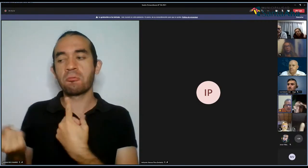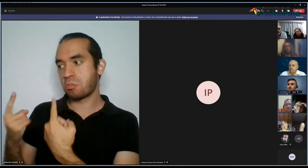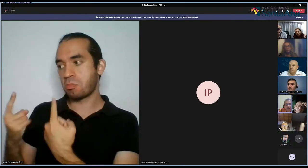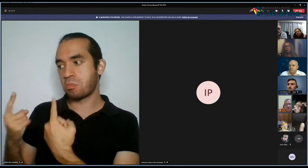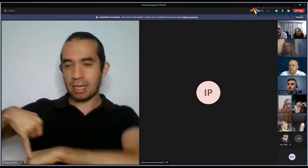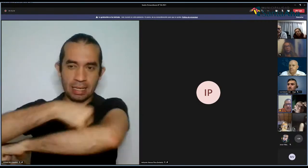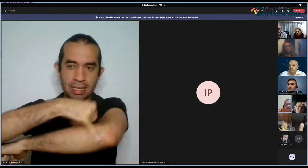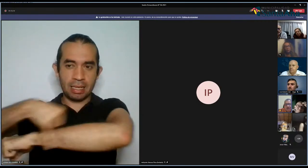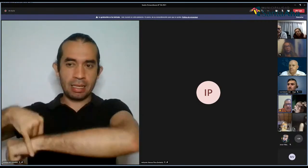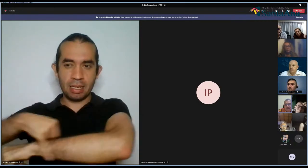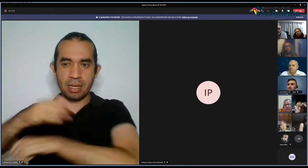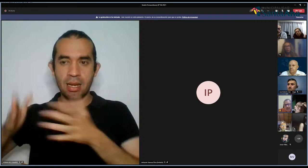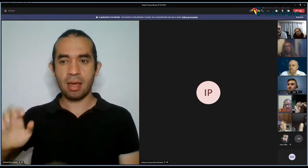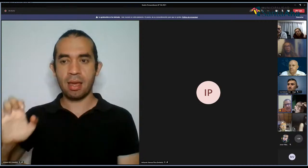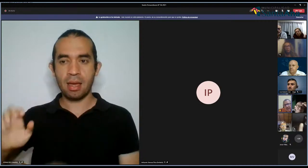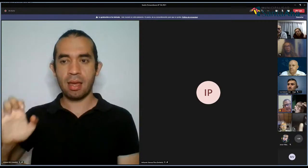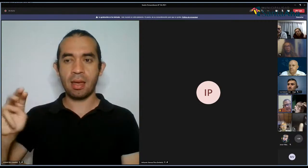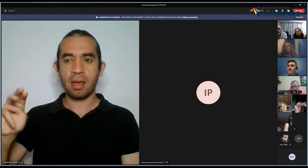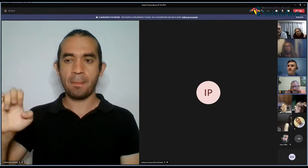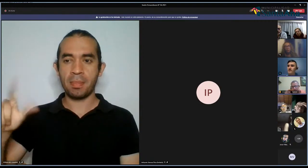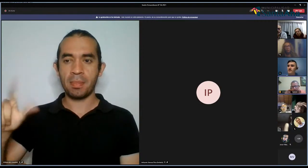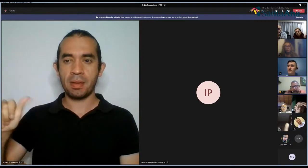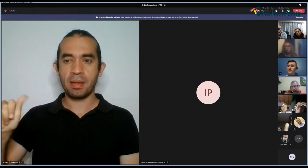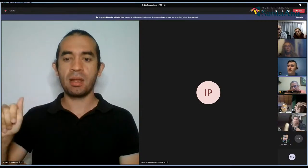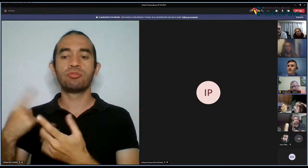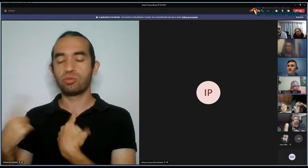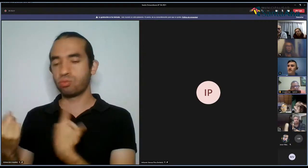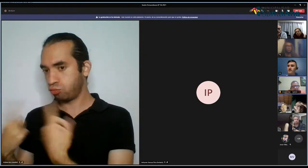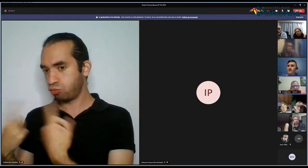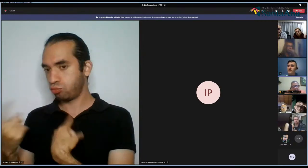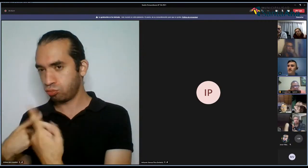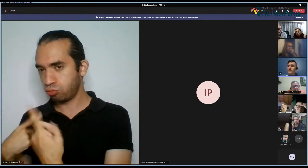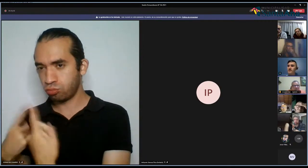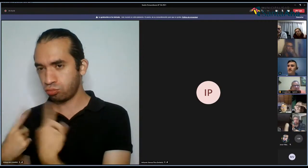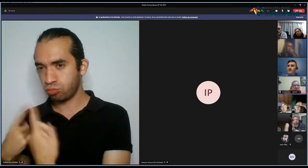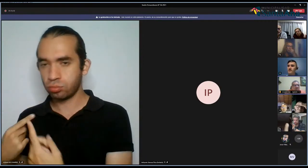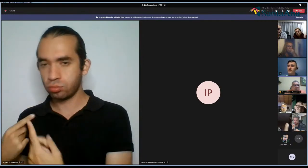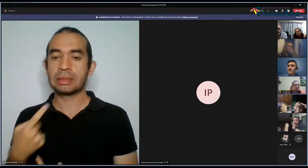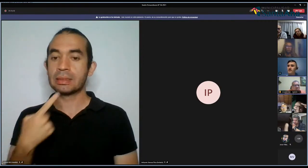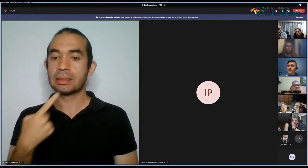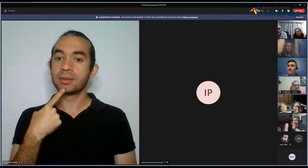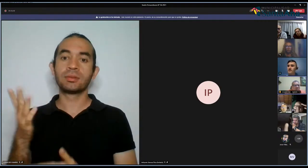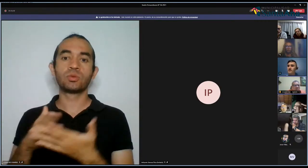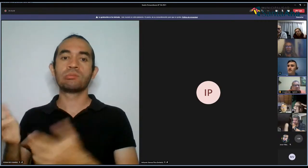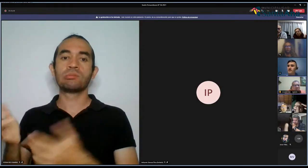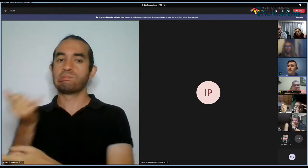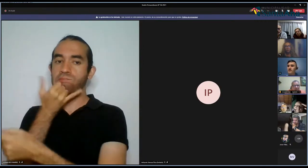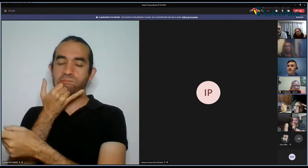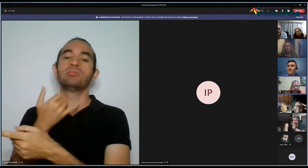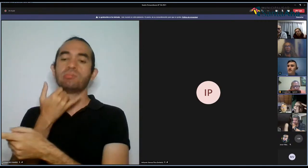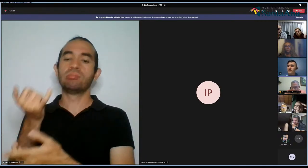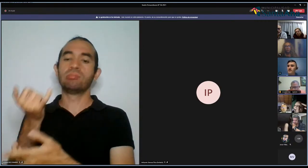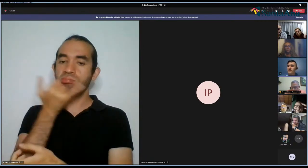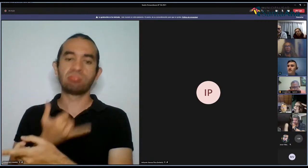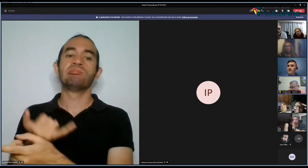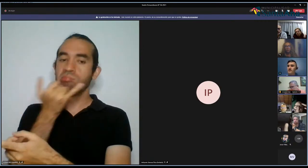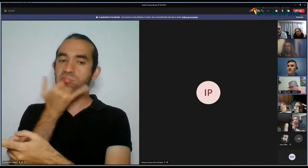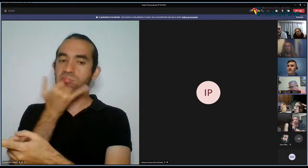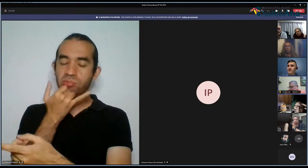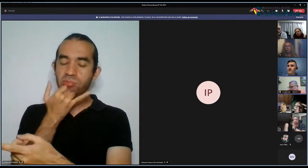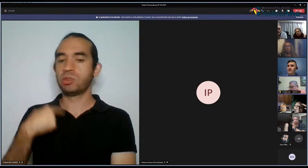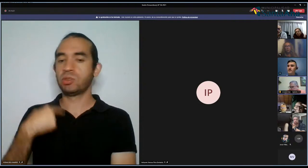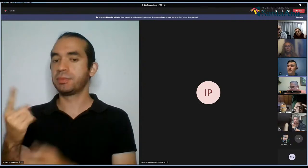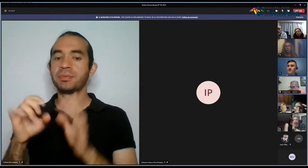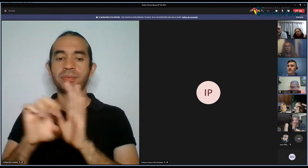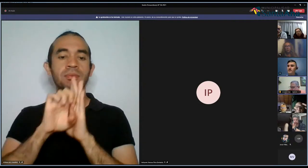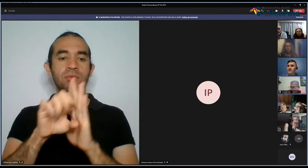discusiones sobre este tema y le he dicho que hay partes donde ella se ha equivocado lamentablemente por ejemplo usted lo